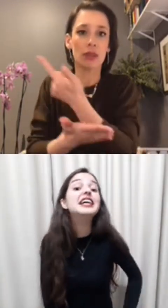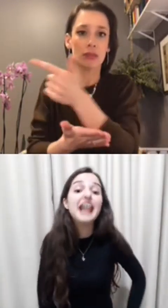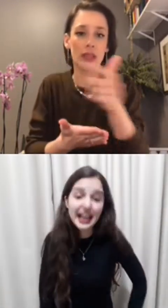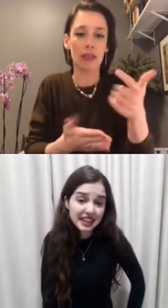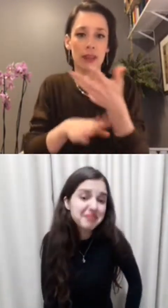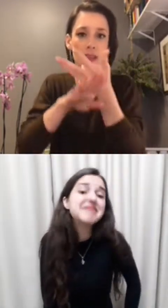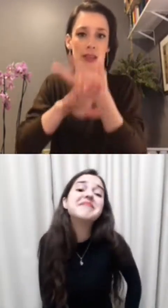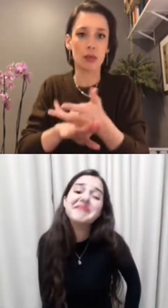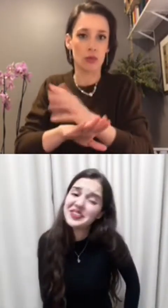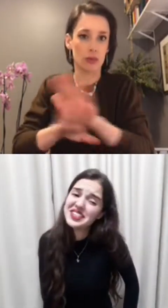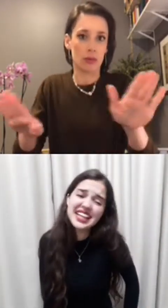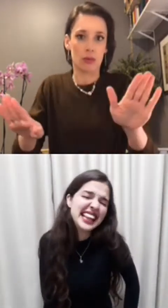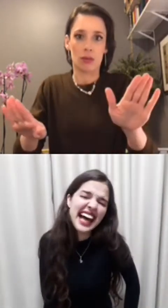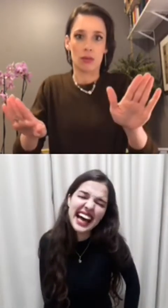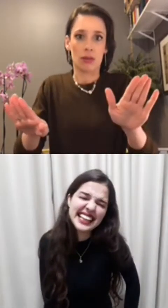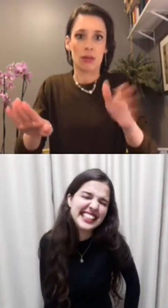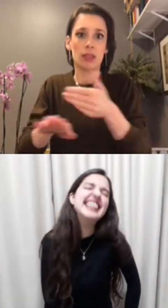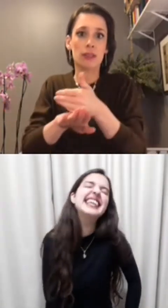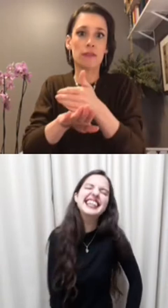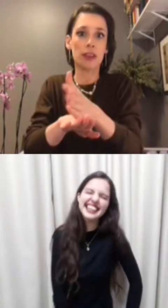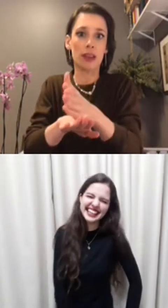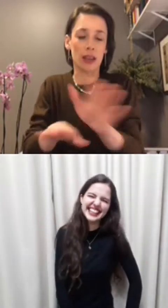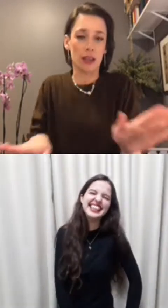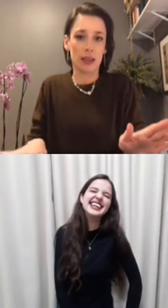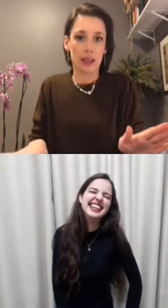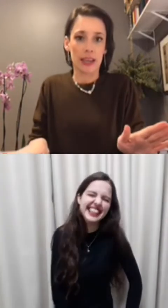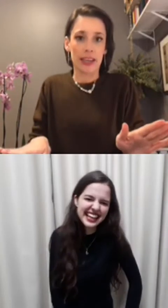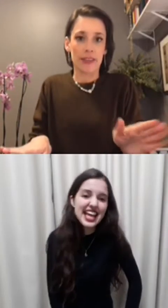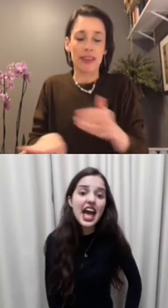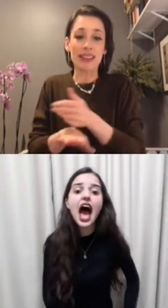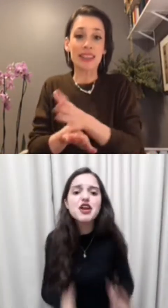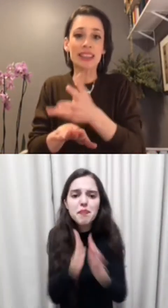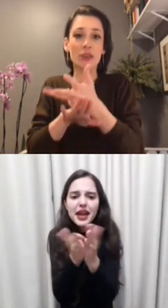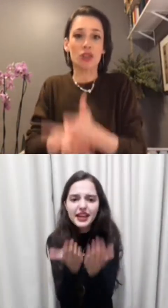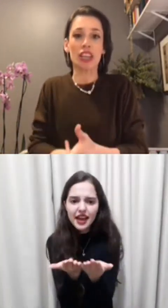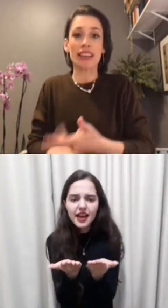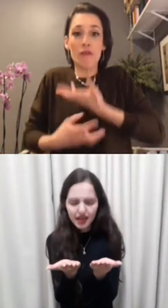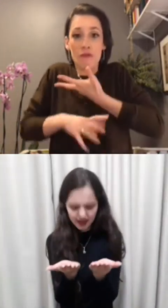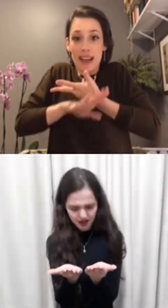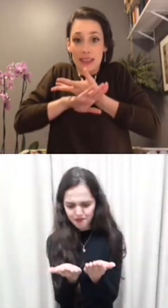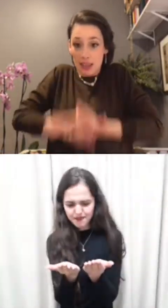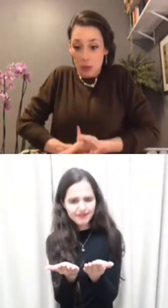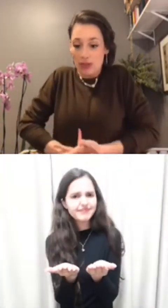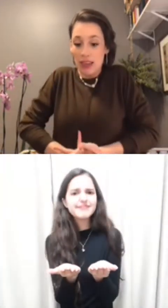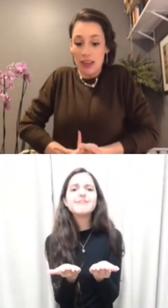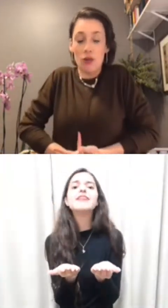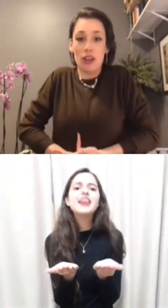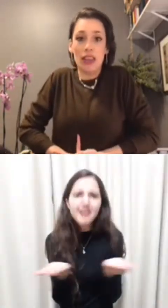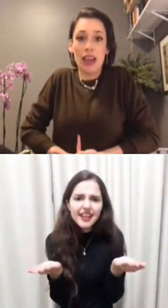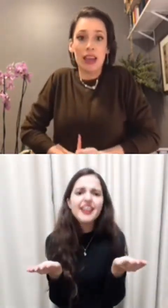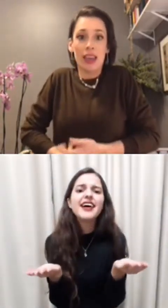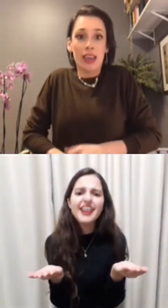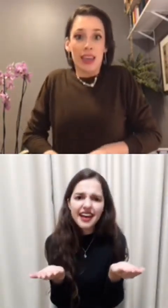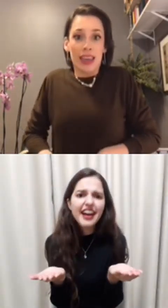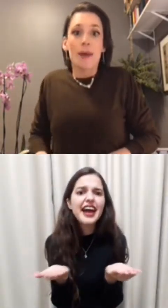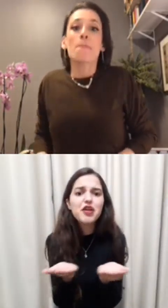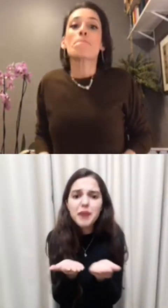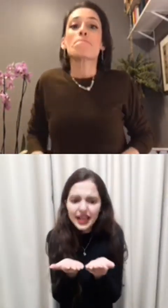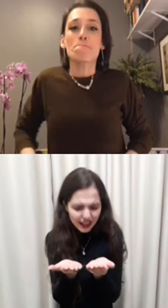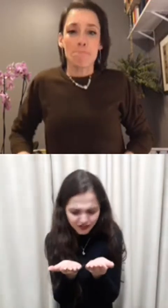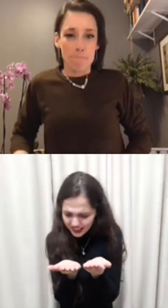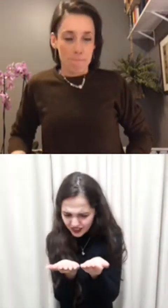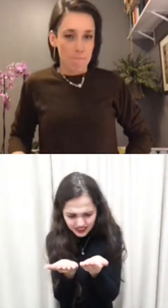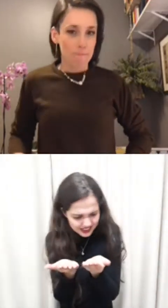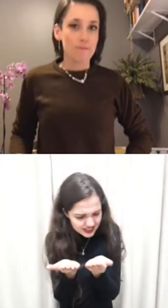Texto não tem, vazio. não tinha nada. Mentira. Aí eu Vazio. peguei, Já dá um vazio interior, né? eu